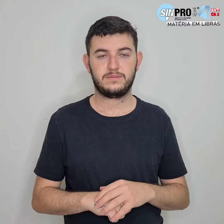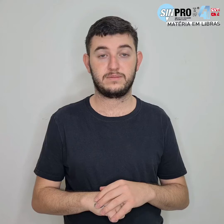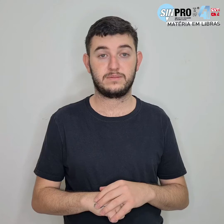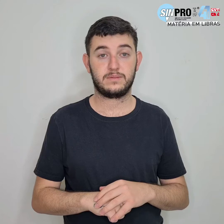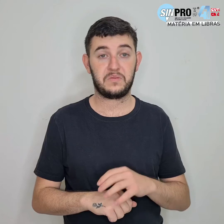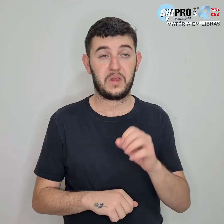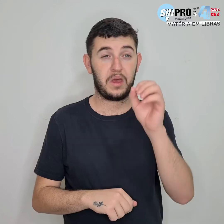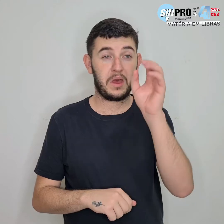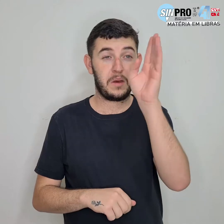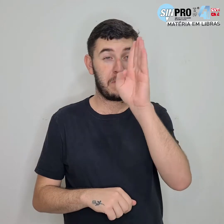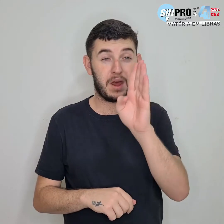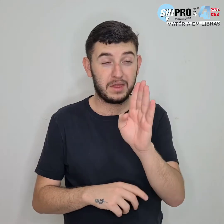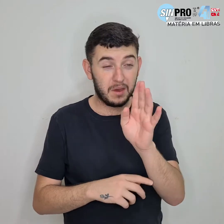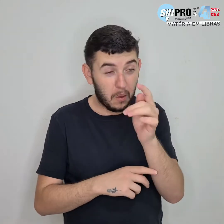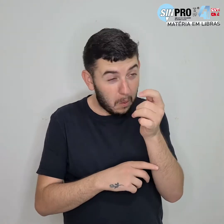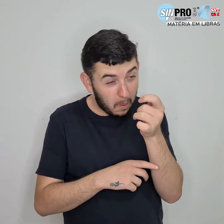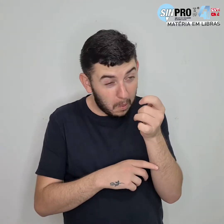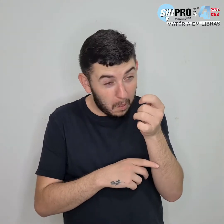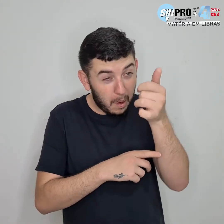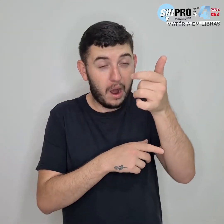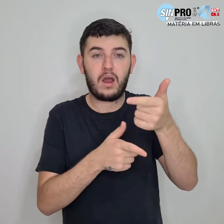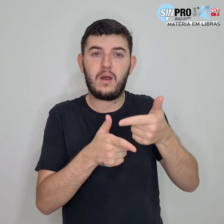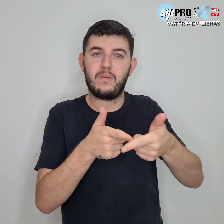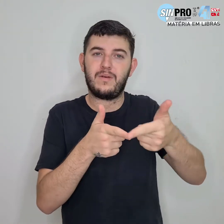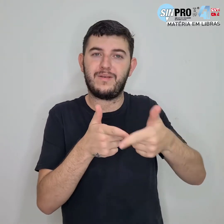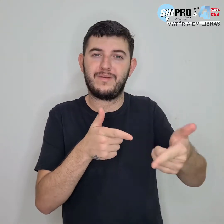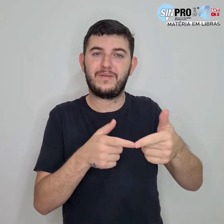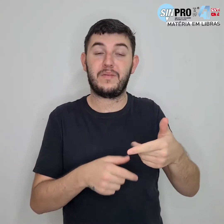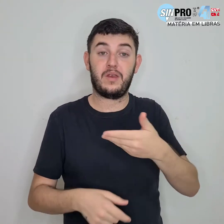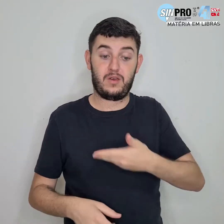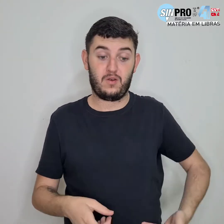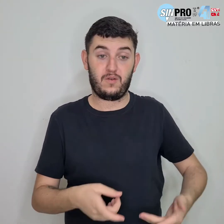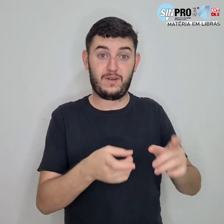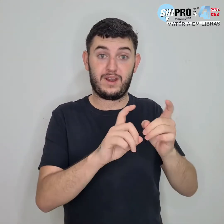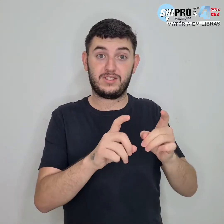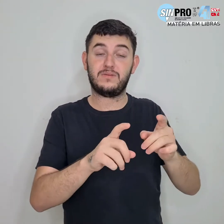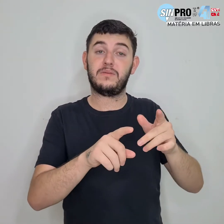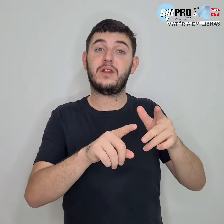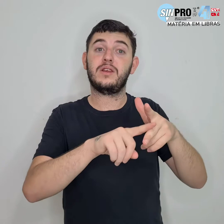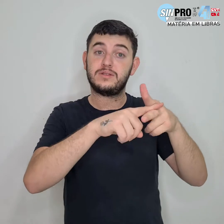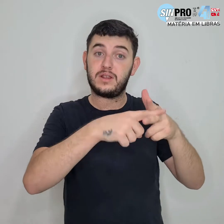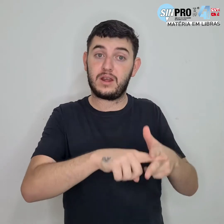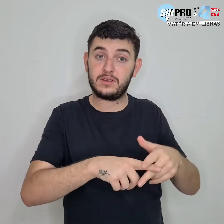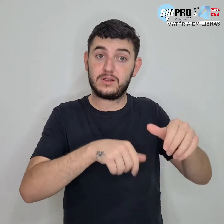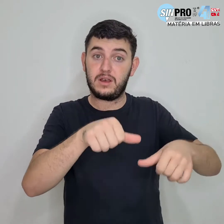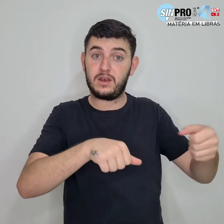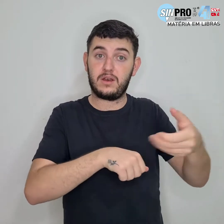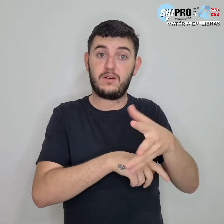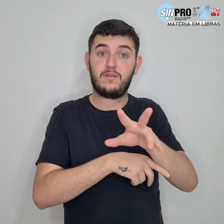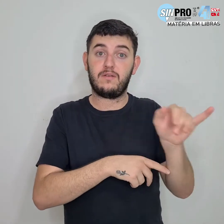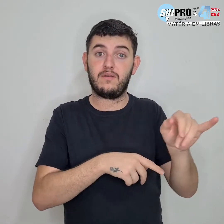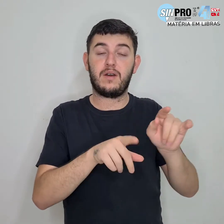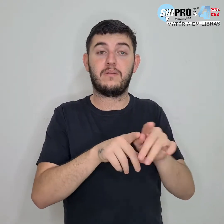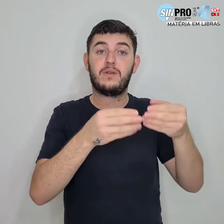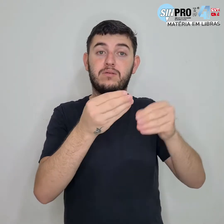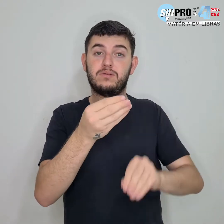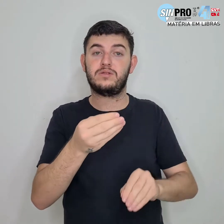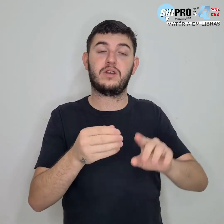Brasil por um fio. Reforma administrativa pode privar brasileiros de direitos essenciais à vida. O caso